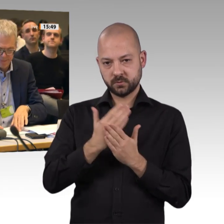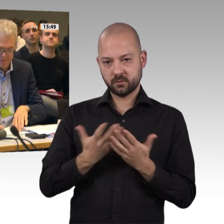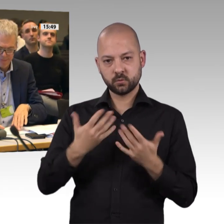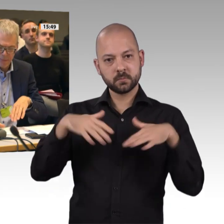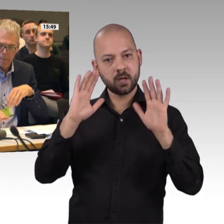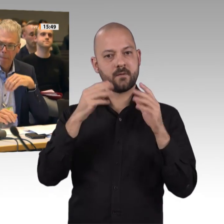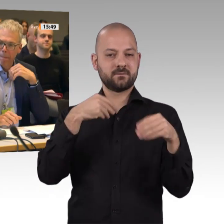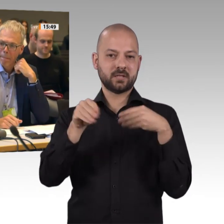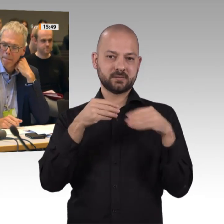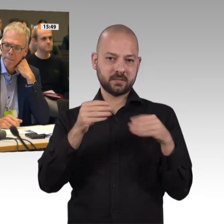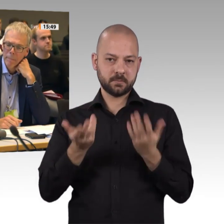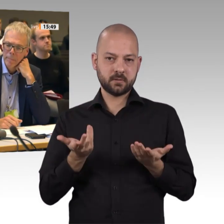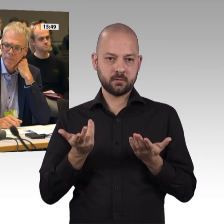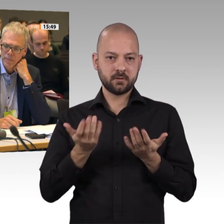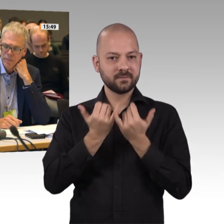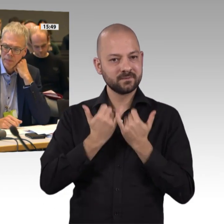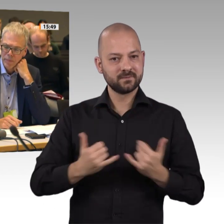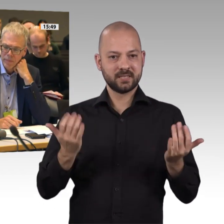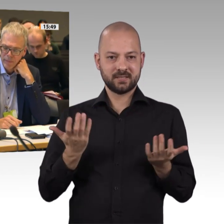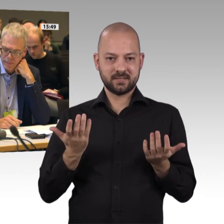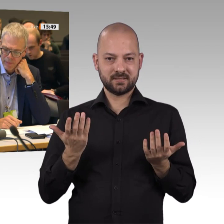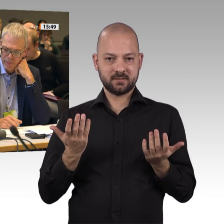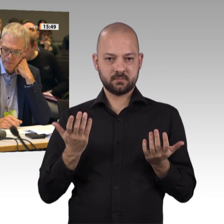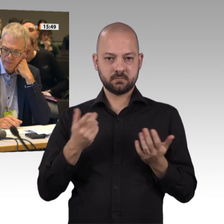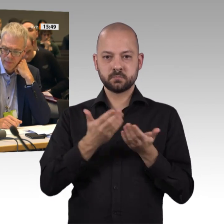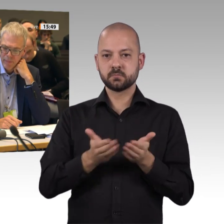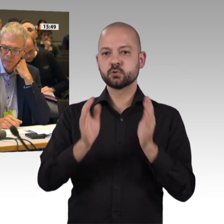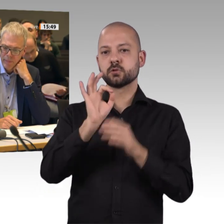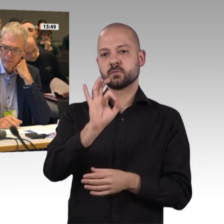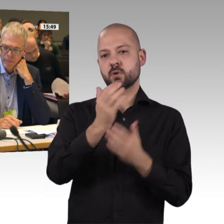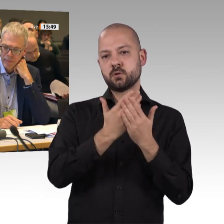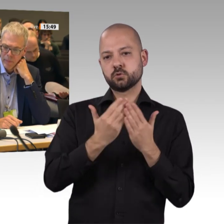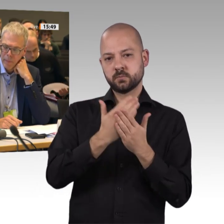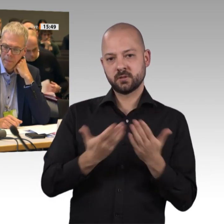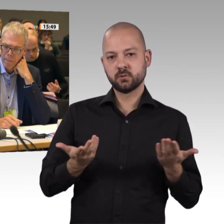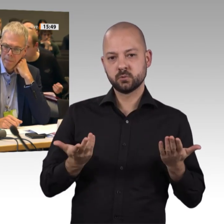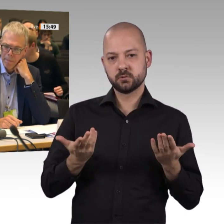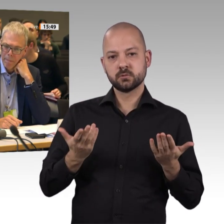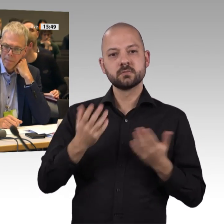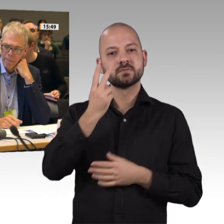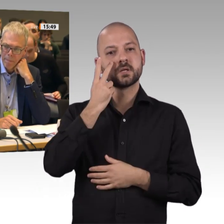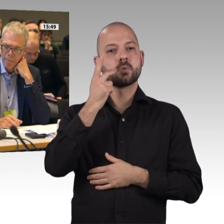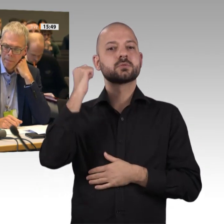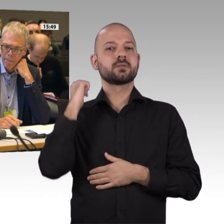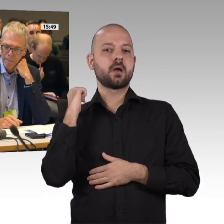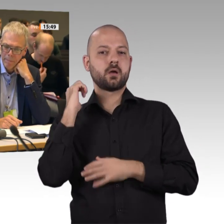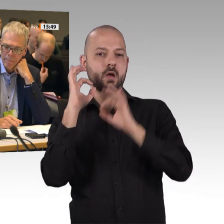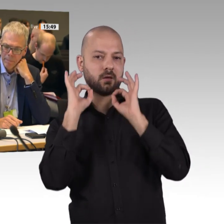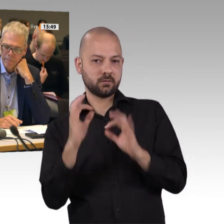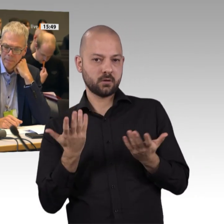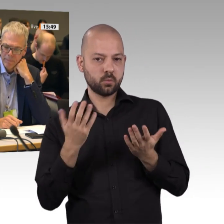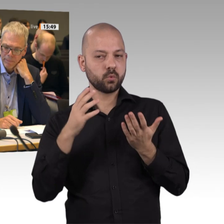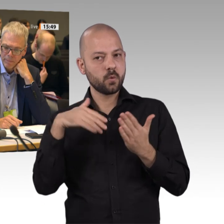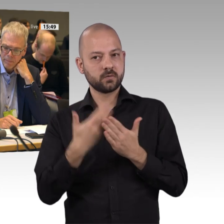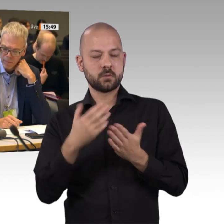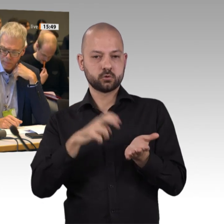also im Moment halten wir das Budget für Ausbildung in seiner aktuellen Ausgestaltung nur teilweise geeignet, das Ziel eines inklusiven